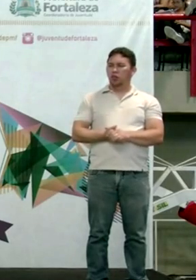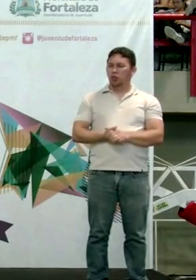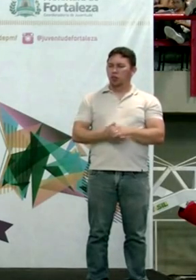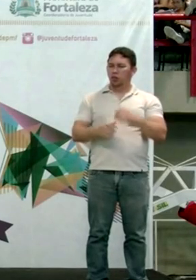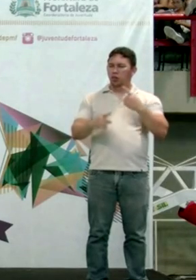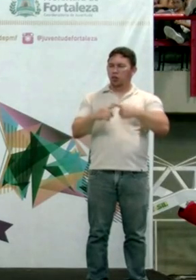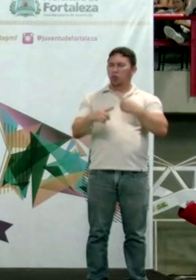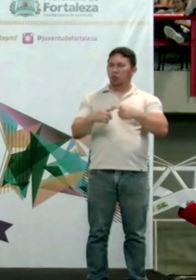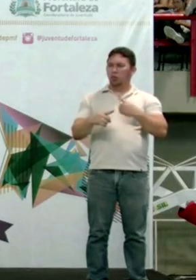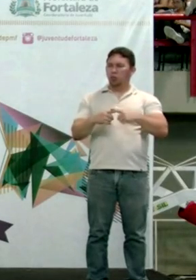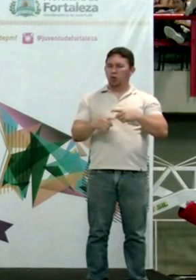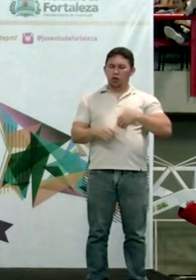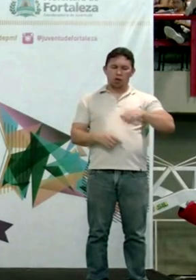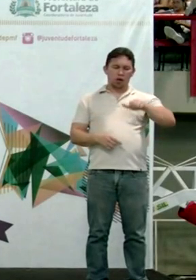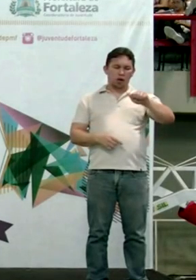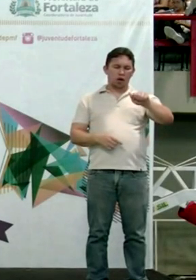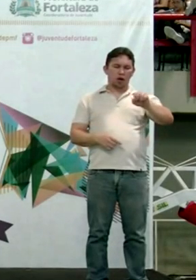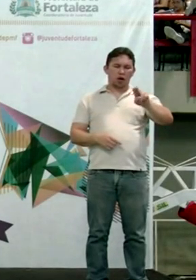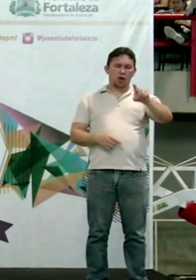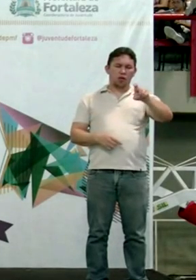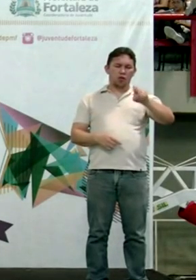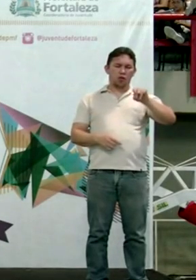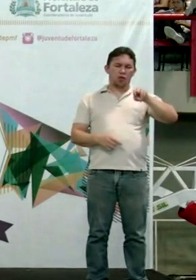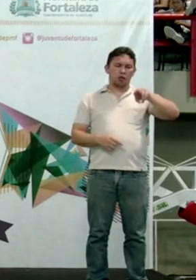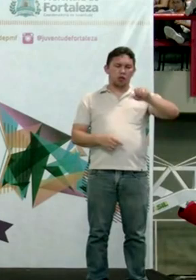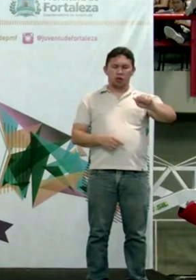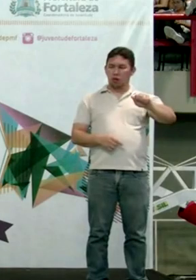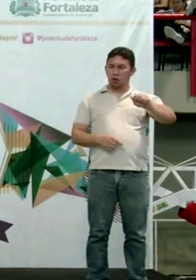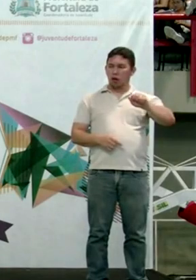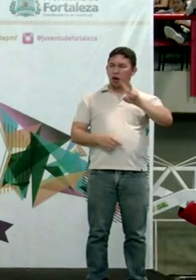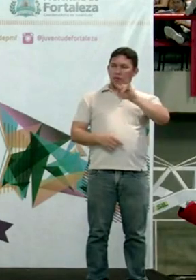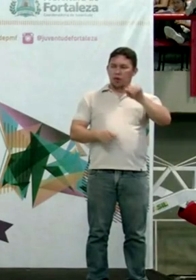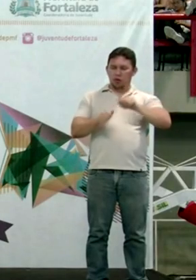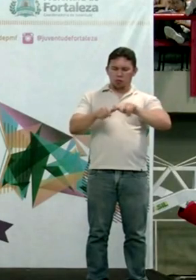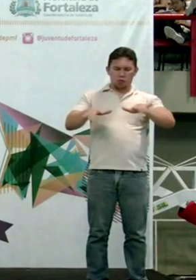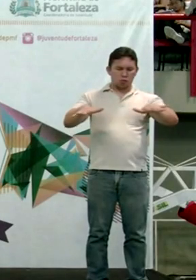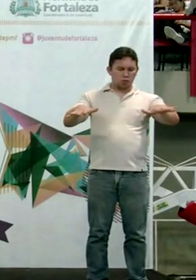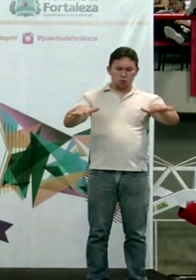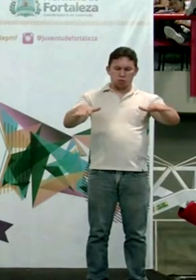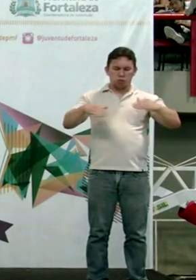Porque a vacina, ela vai se distribuir de maneira